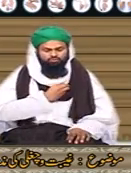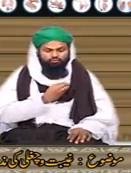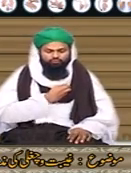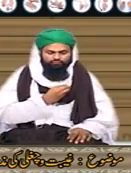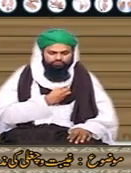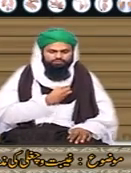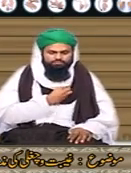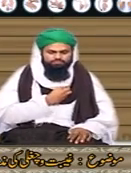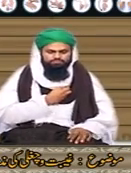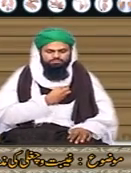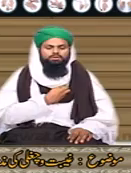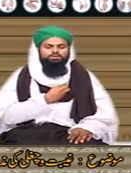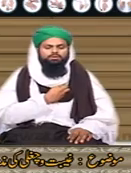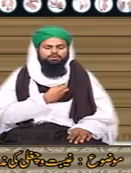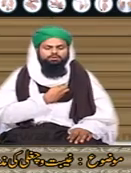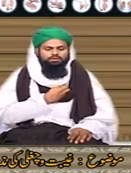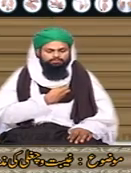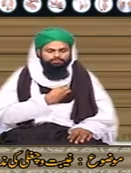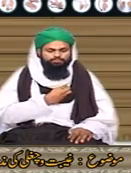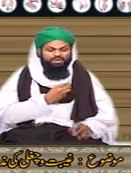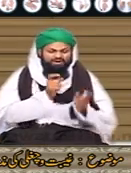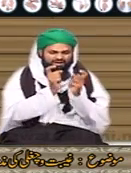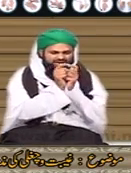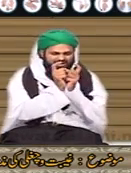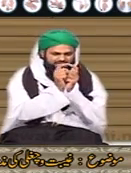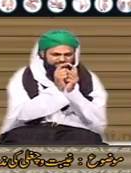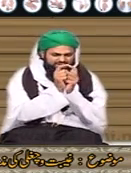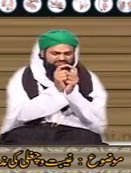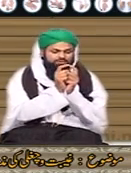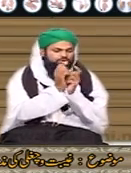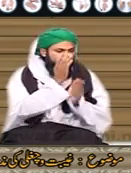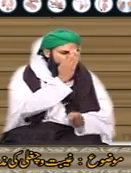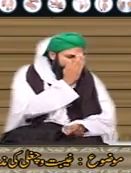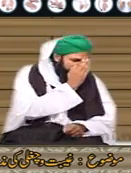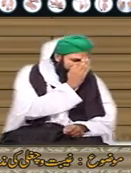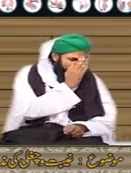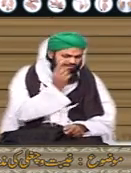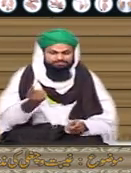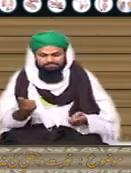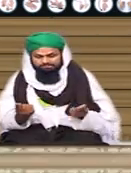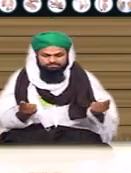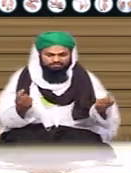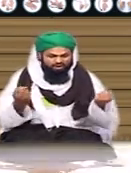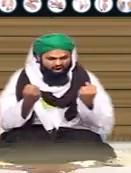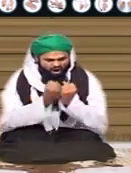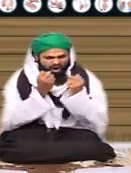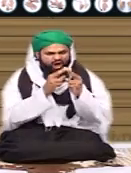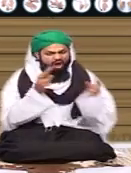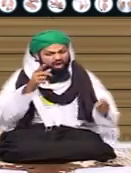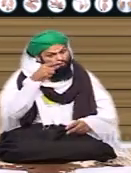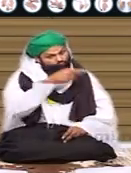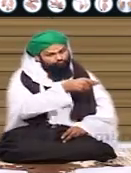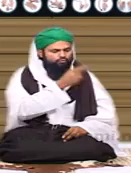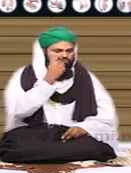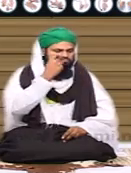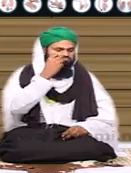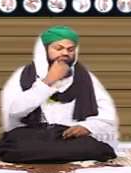دیکھی بھی نہیں. اور یہ سزا جو ہے یہ غیبت کرنے والے, چغل خور اور آپس میں لڑوانے